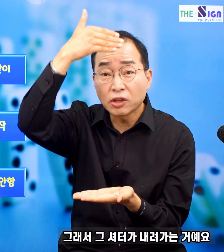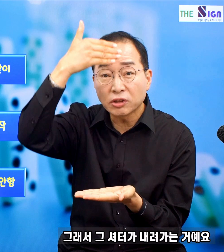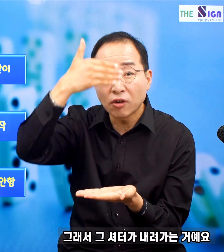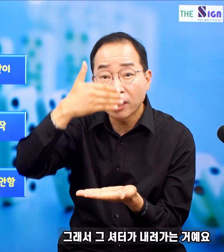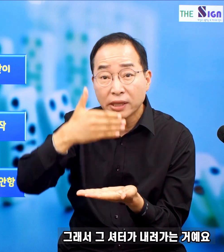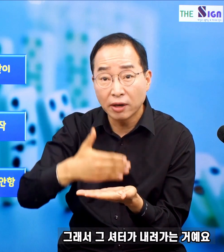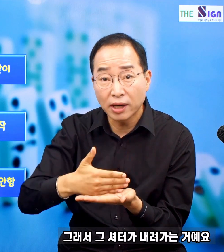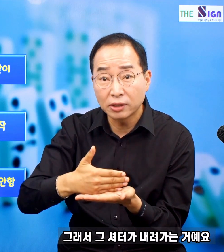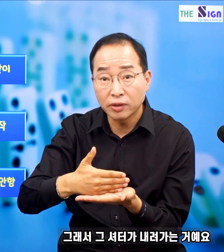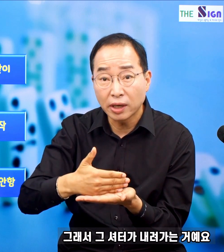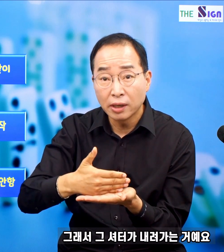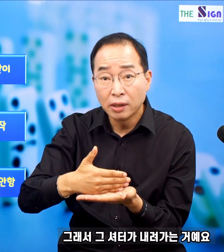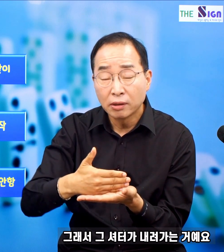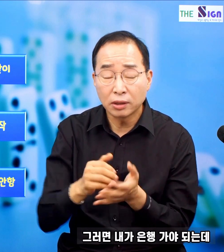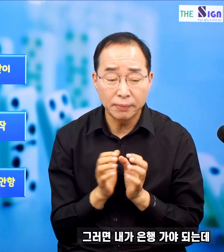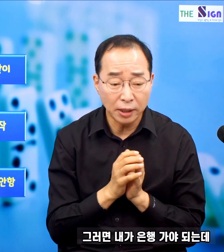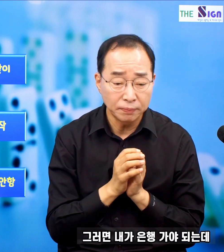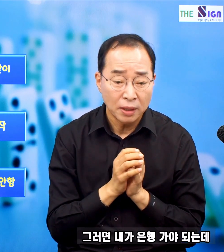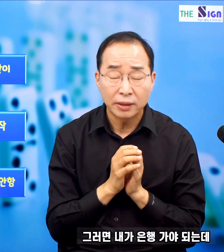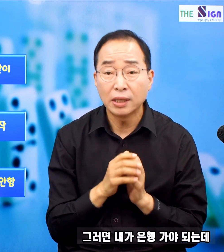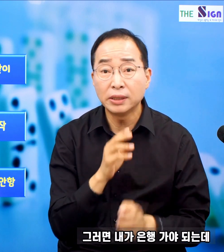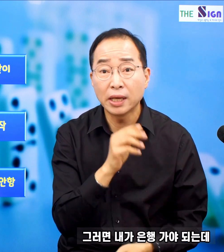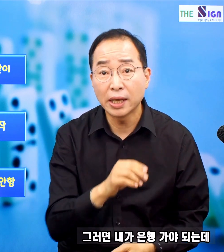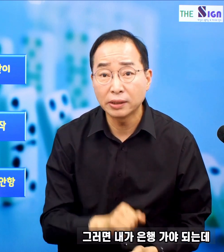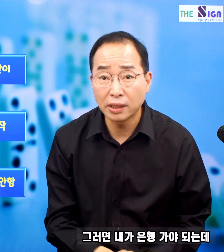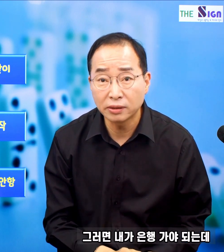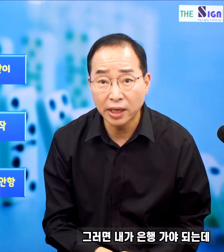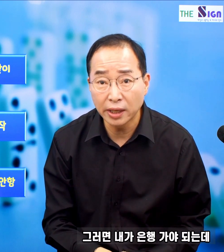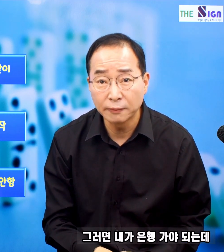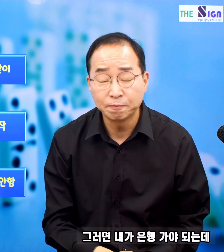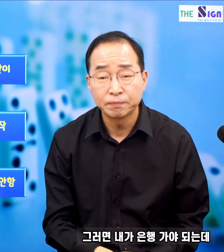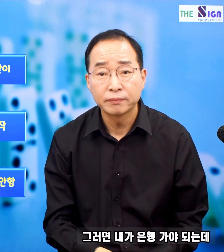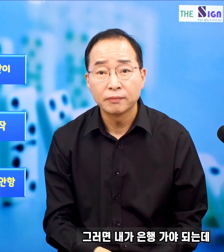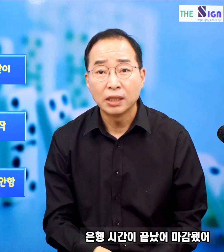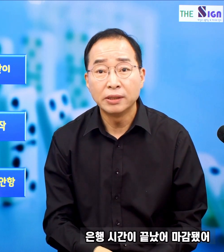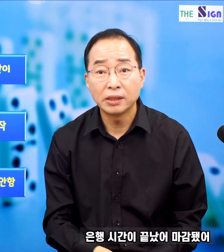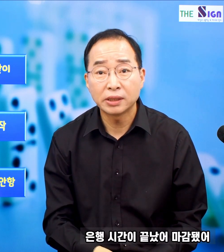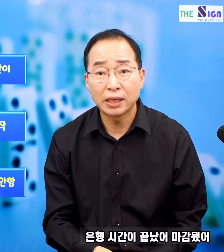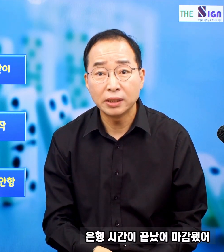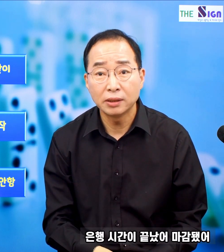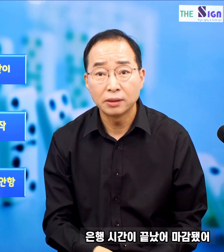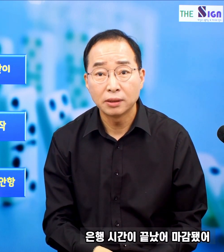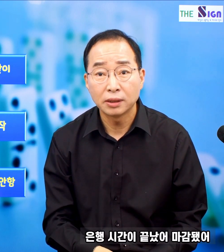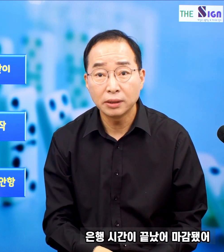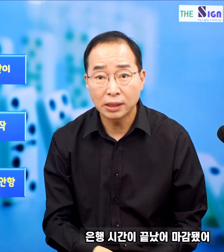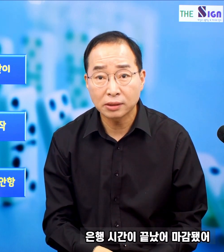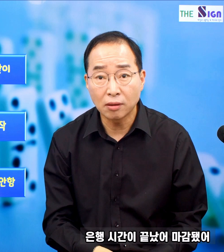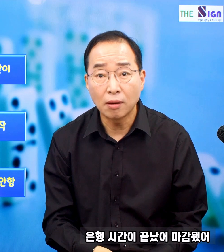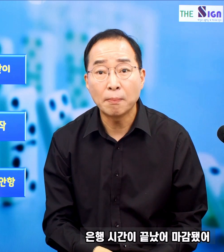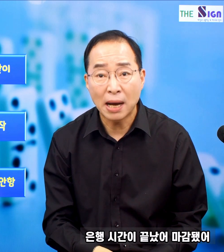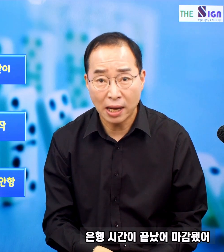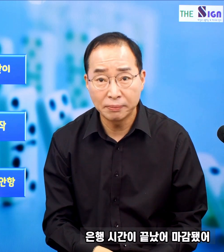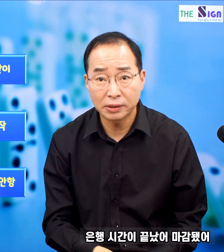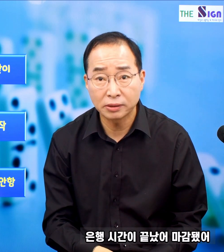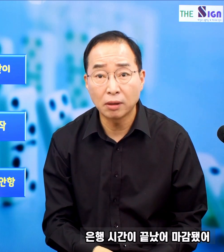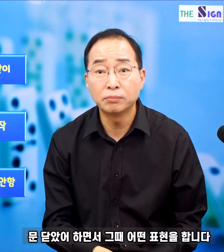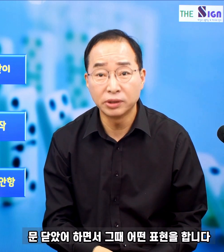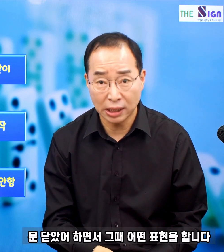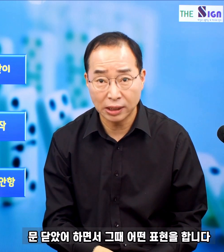셔터가 내려가는 거야. 그러면 내가 은행 가야 되는데 은행 시간이 끝났어. 마감됐어. 문 닫았어.